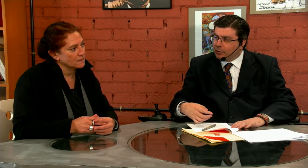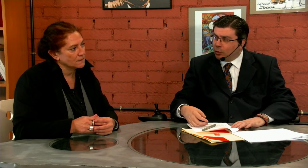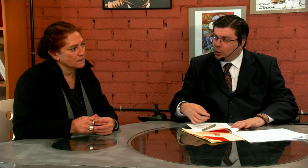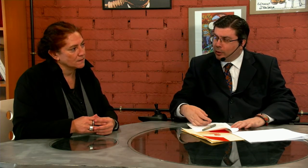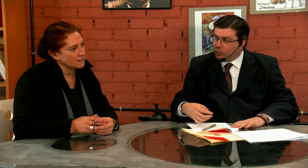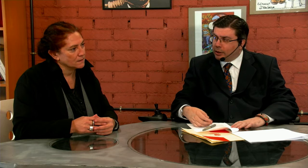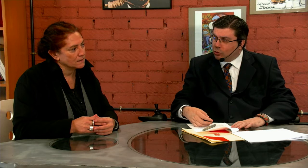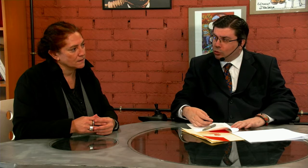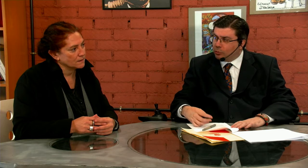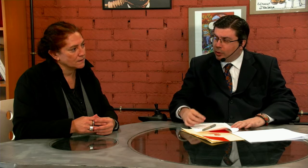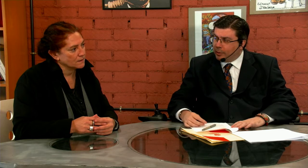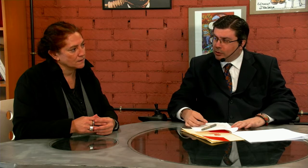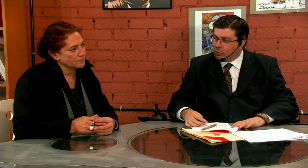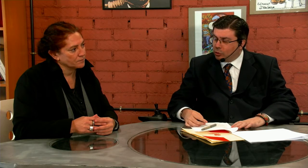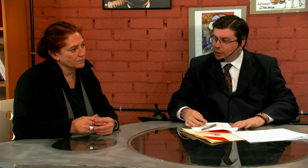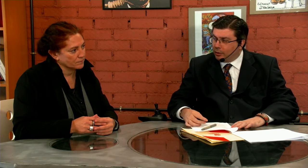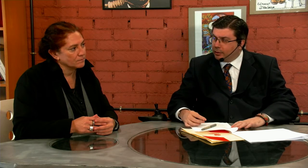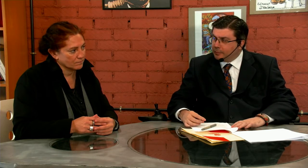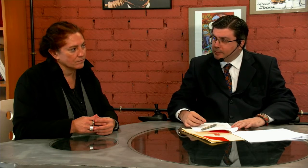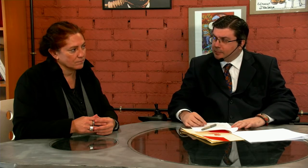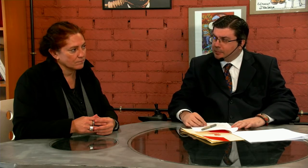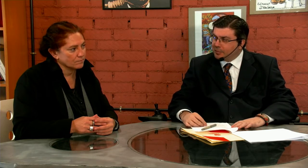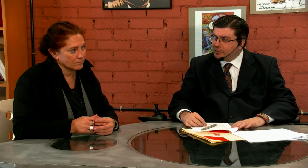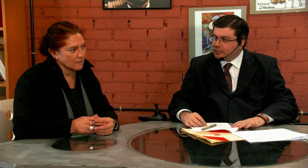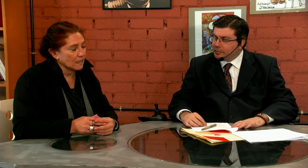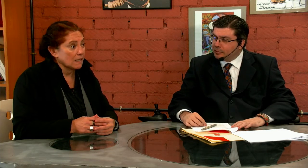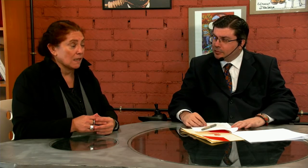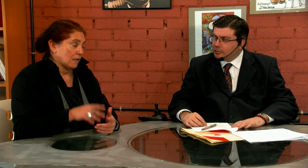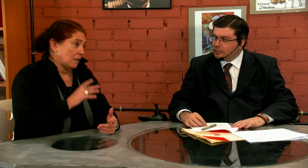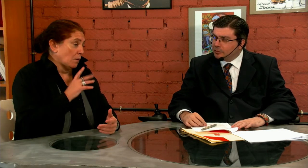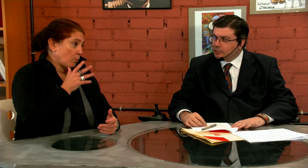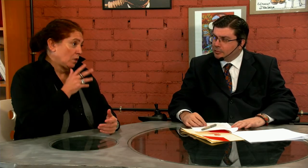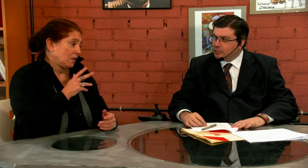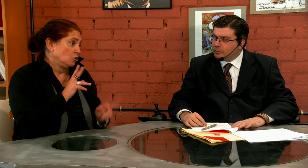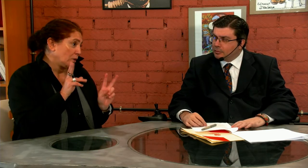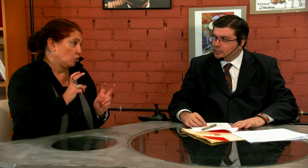con este foro cuando va a contar sus problemas o su situación, ¿no?